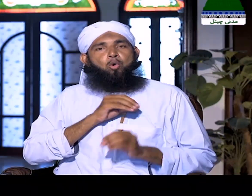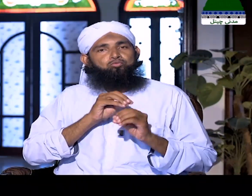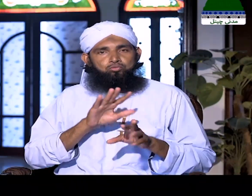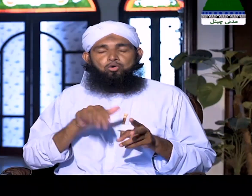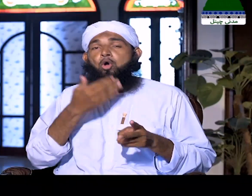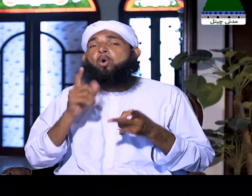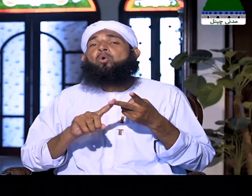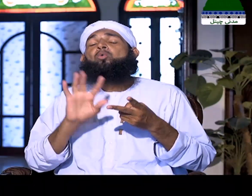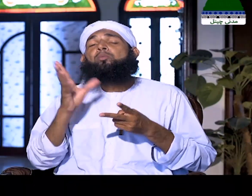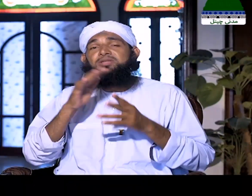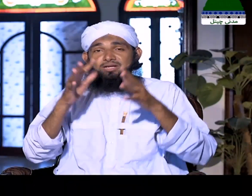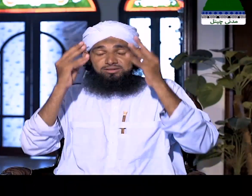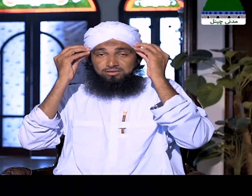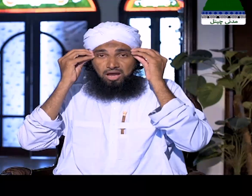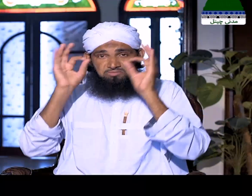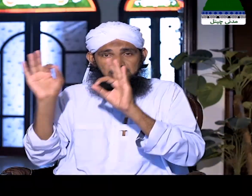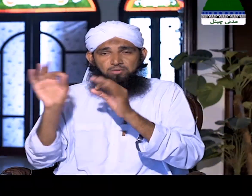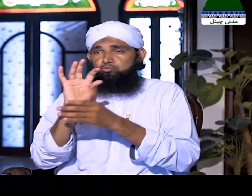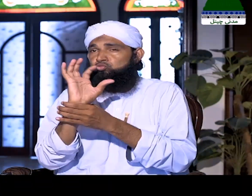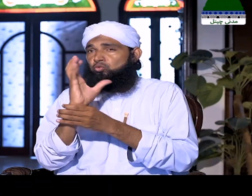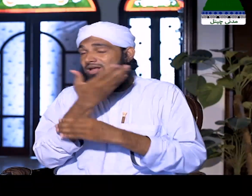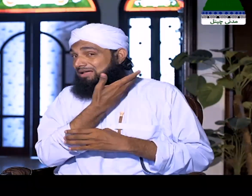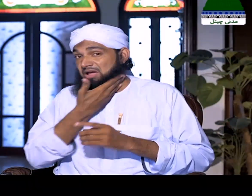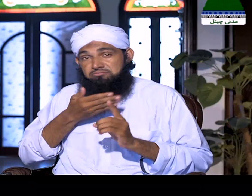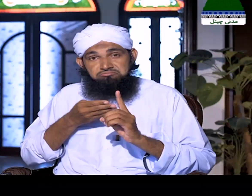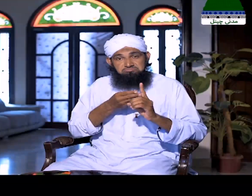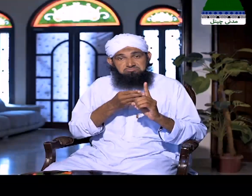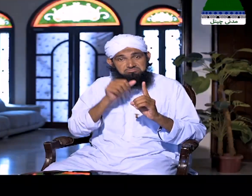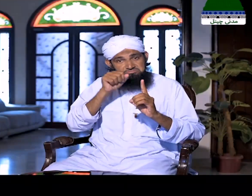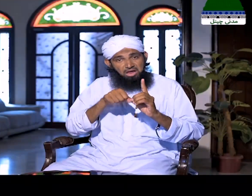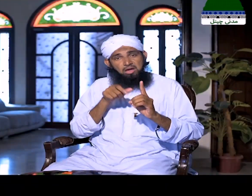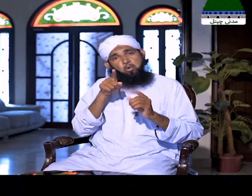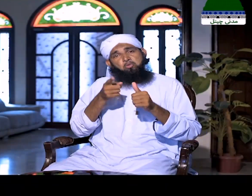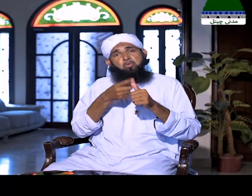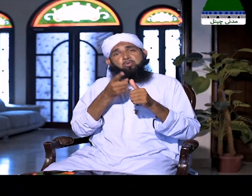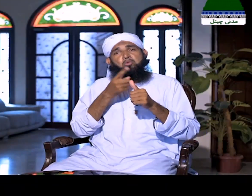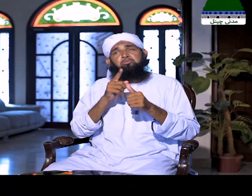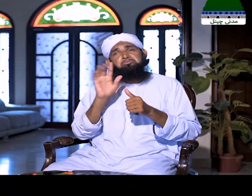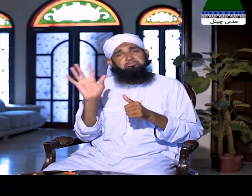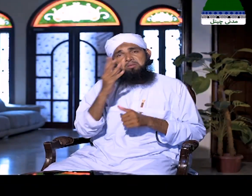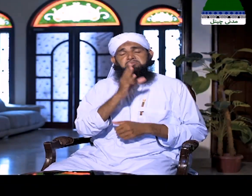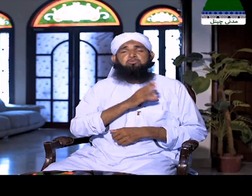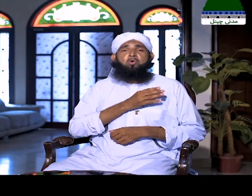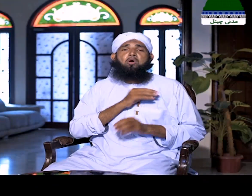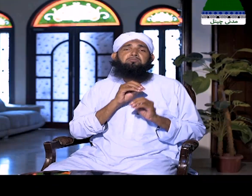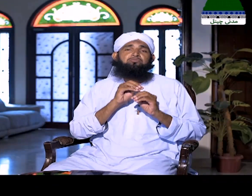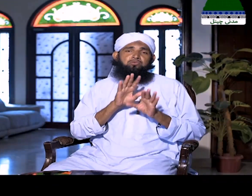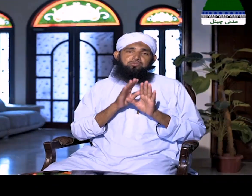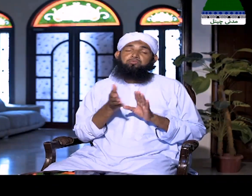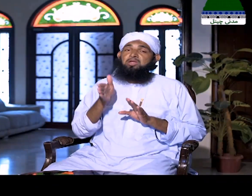ہے وہ عالم ہر چیز سے ڈرتا ہے۔ پھر محمد بن سلمان عرض کرنے لگا حضور میں